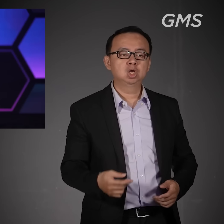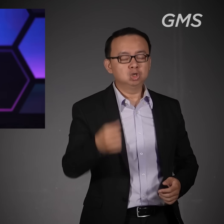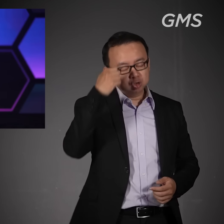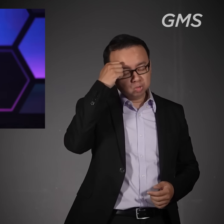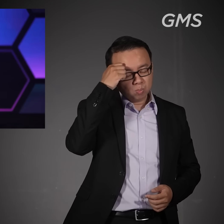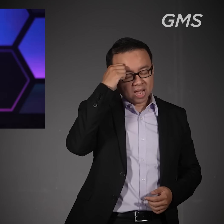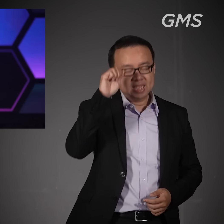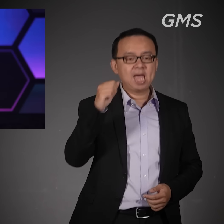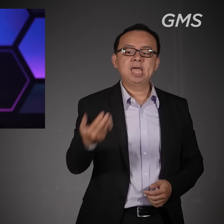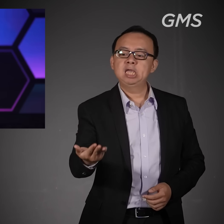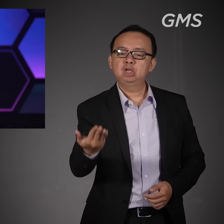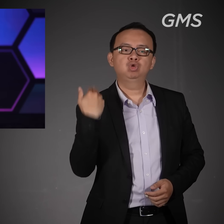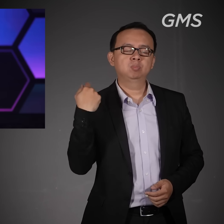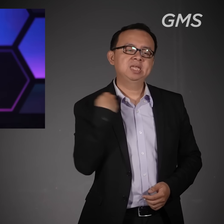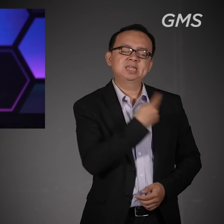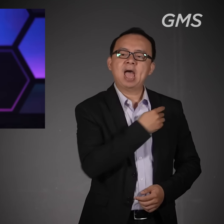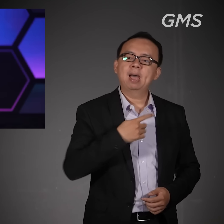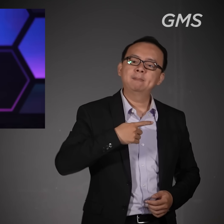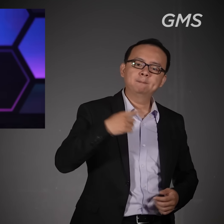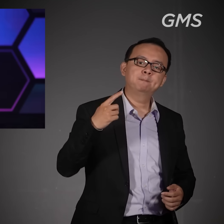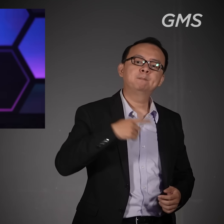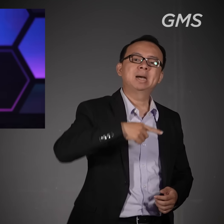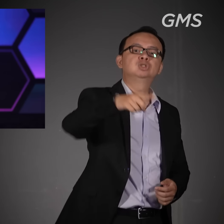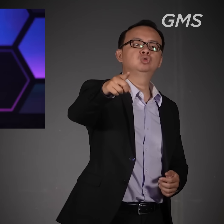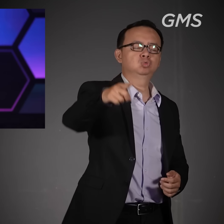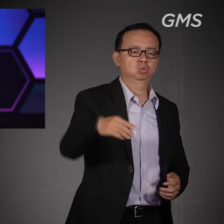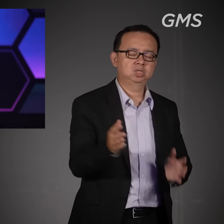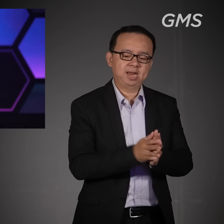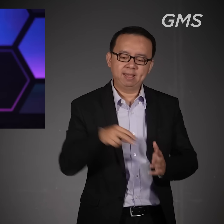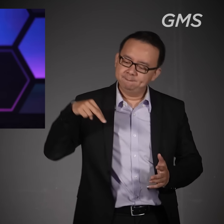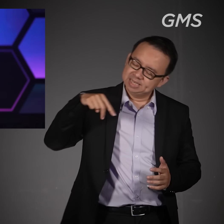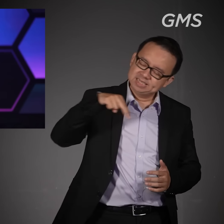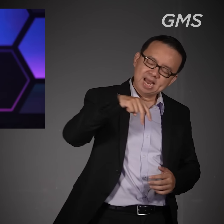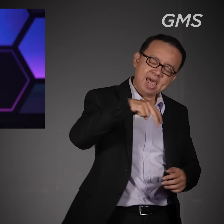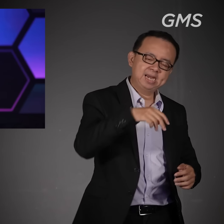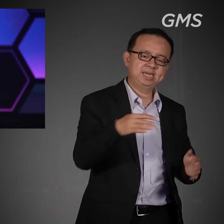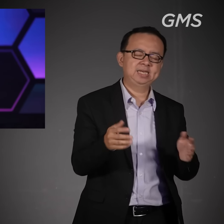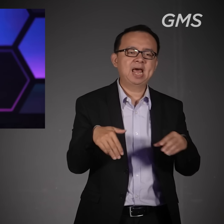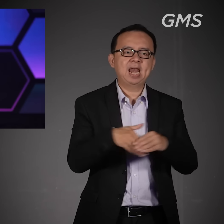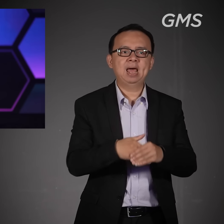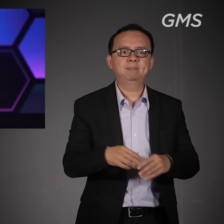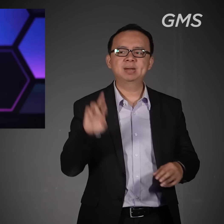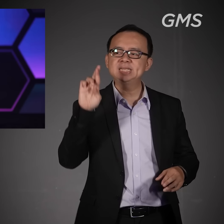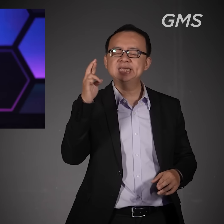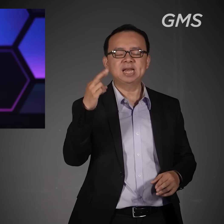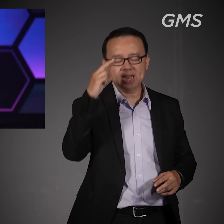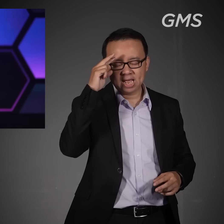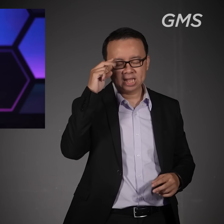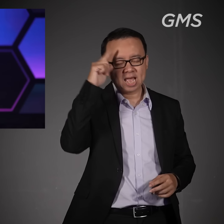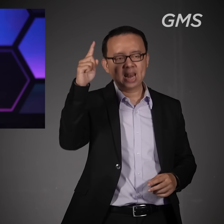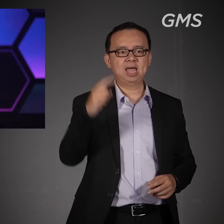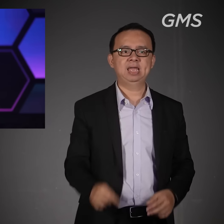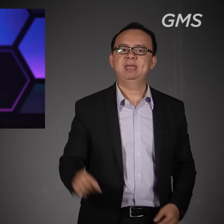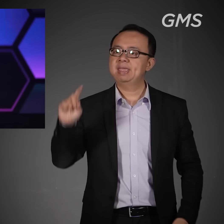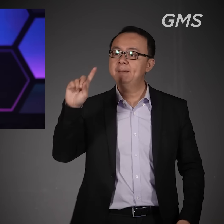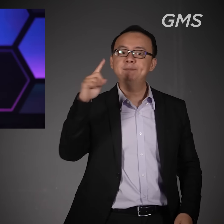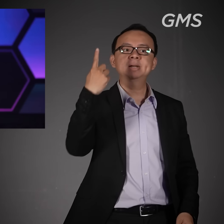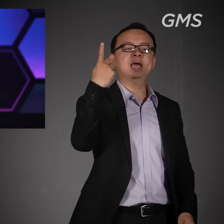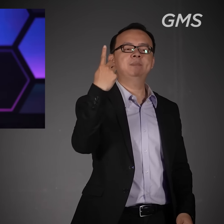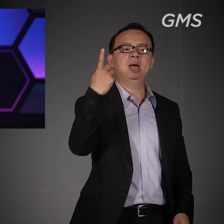maju. Agar kita itu berjalan dalam rencana Allah. Yang pertama, kenali kehendak